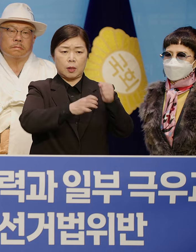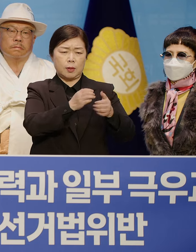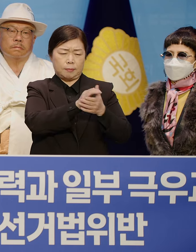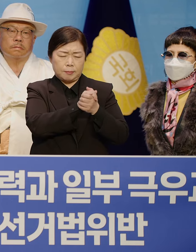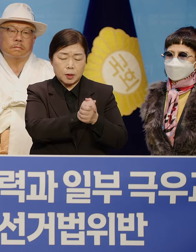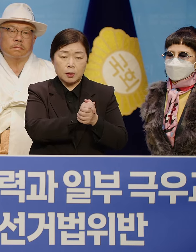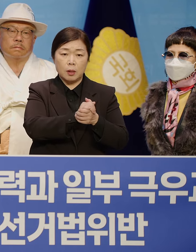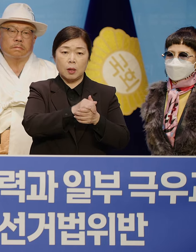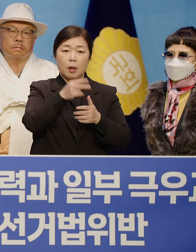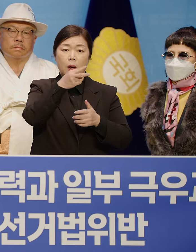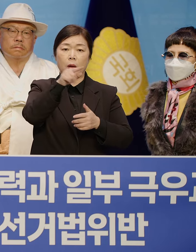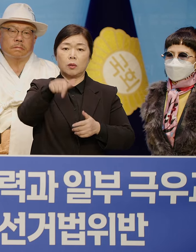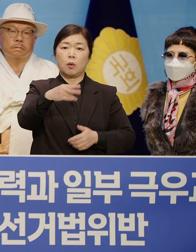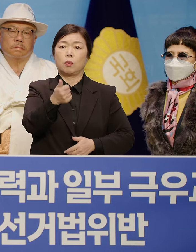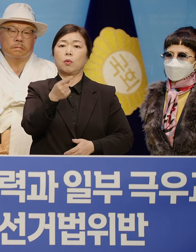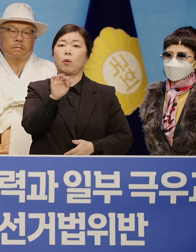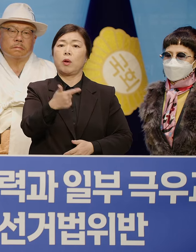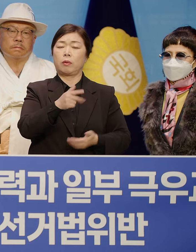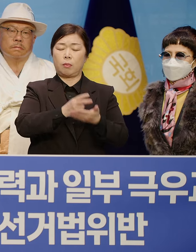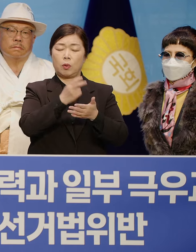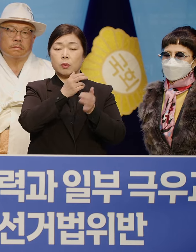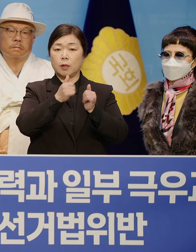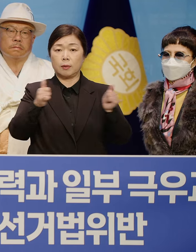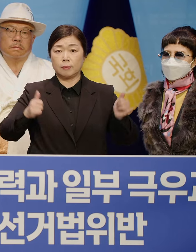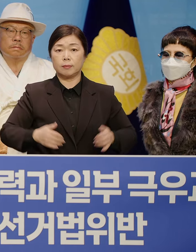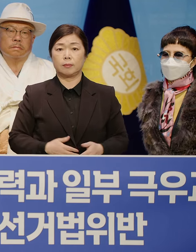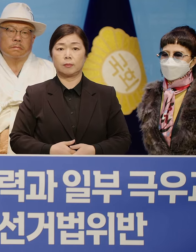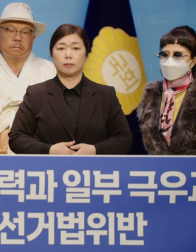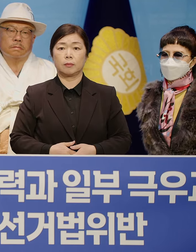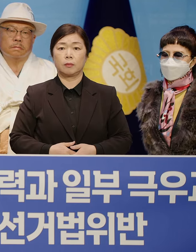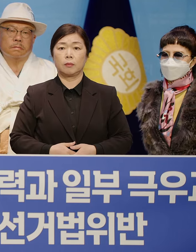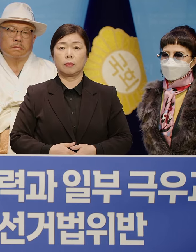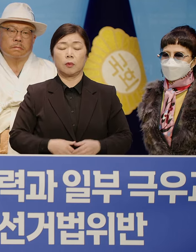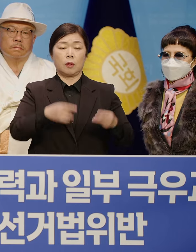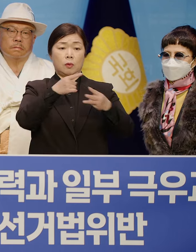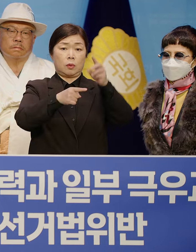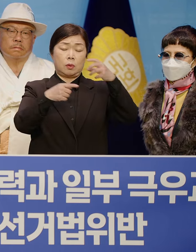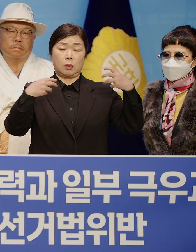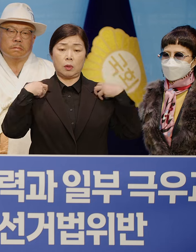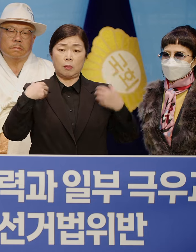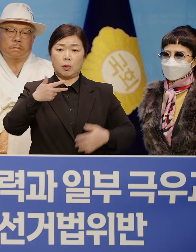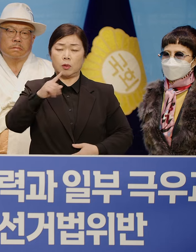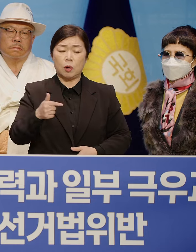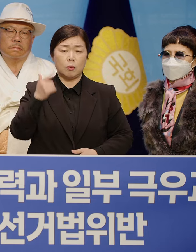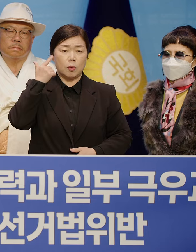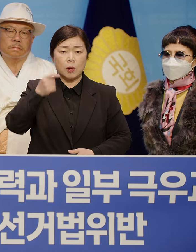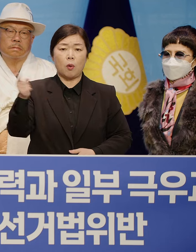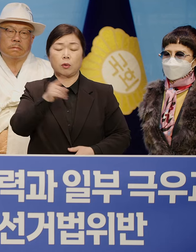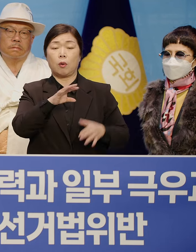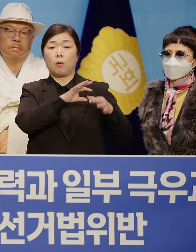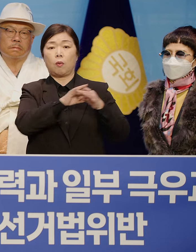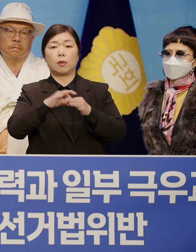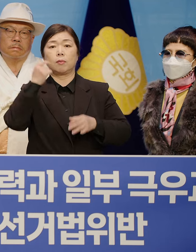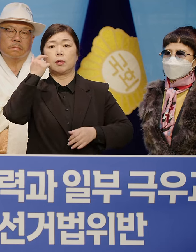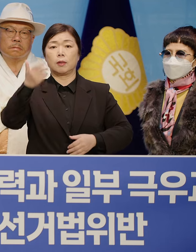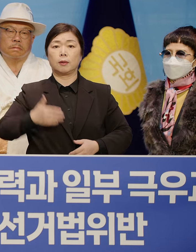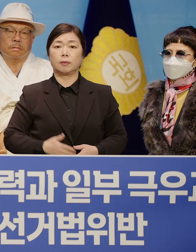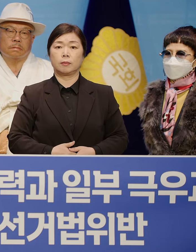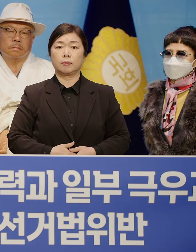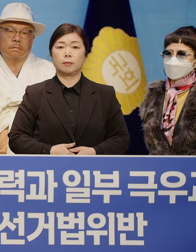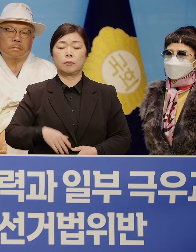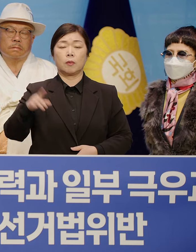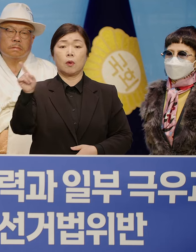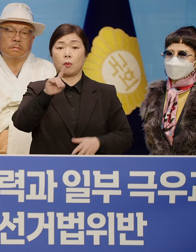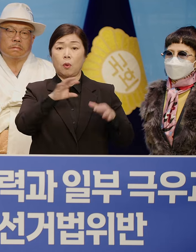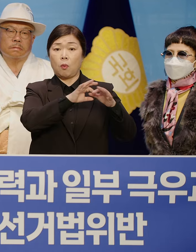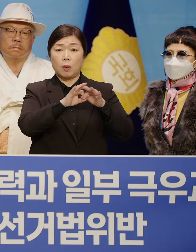석동현 변호사입니다 윤성 정권은 대체 목사와 어떤 관계입니까 어떤